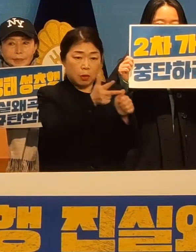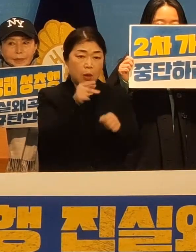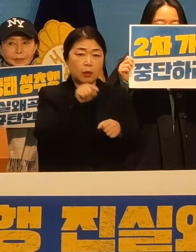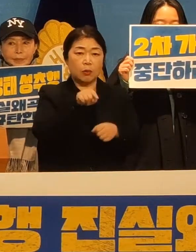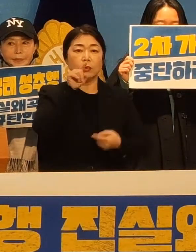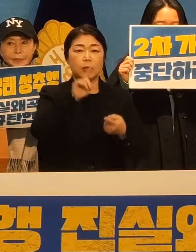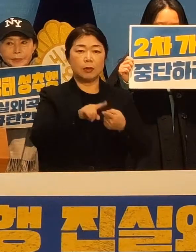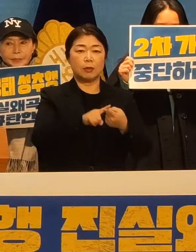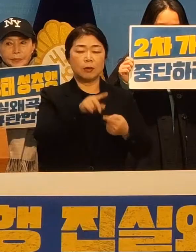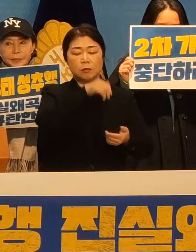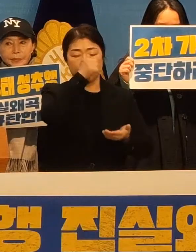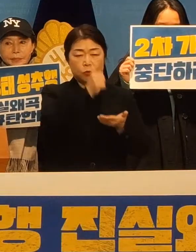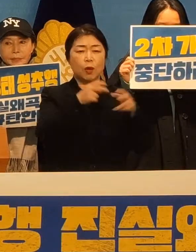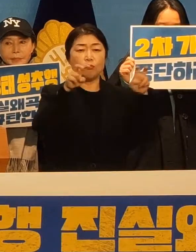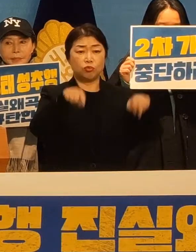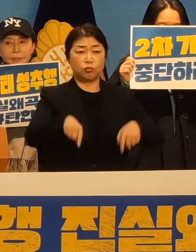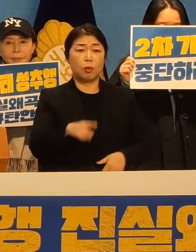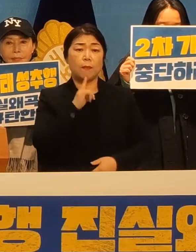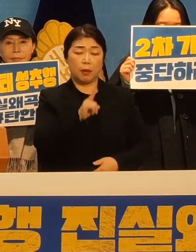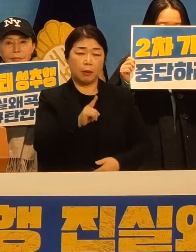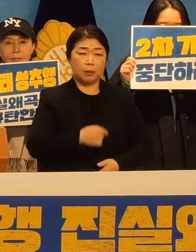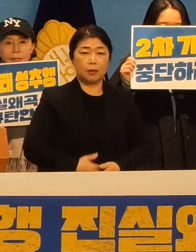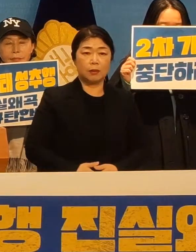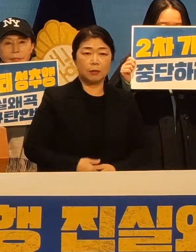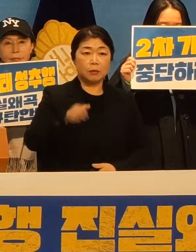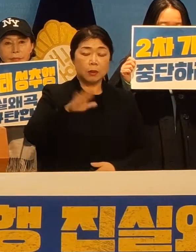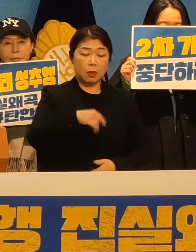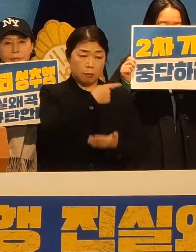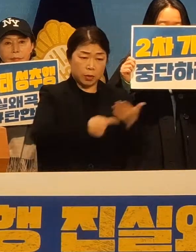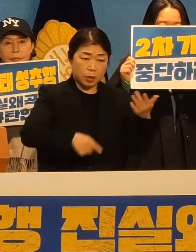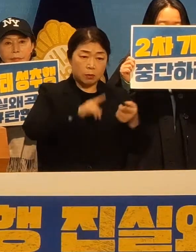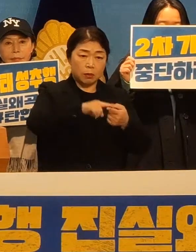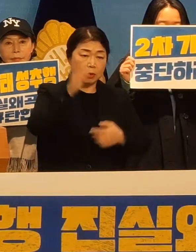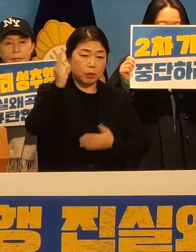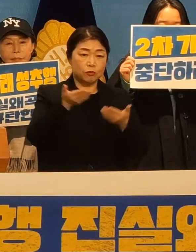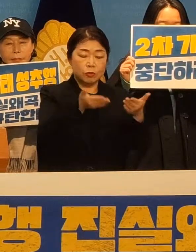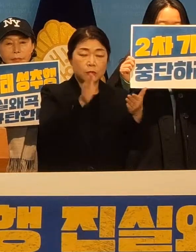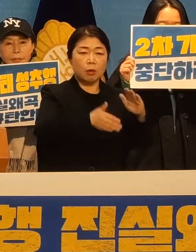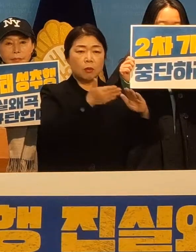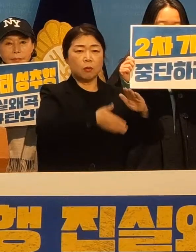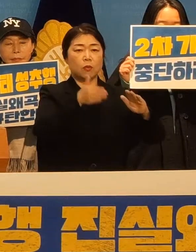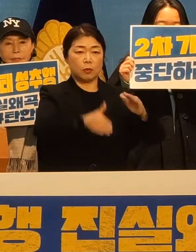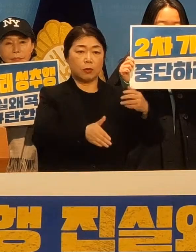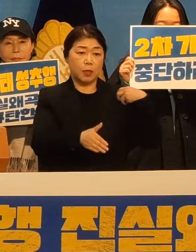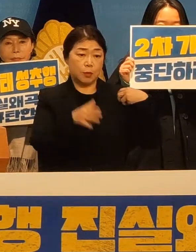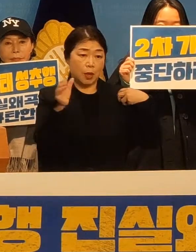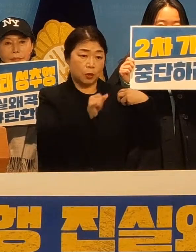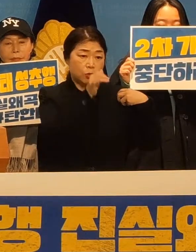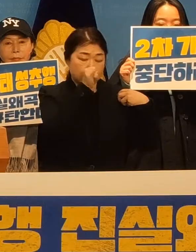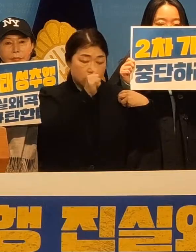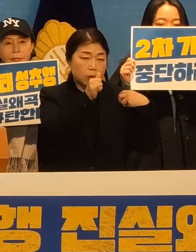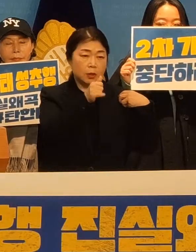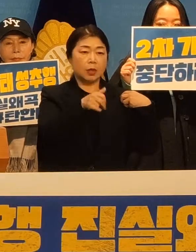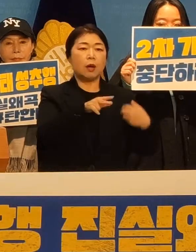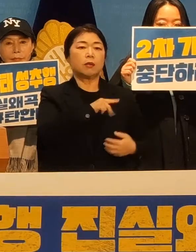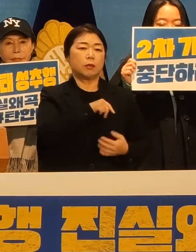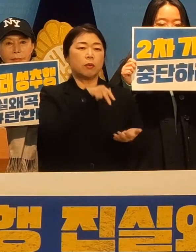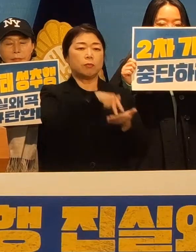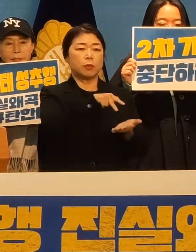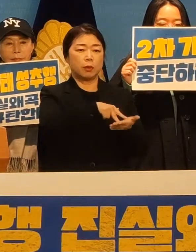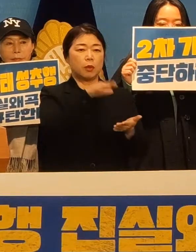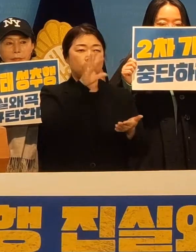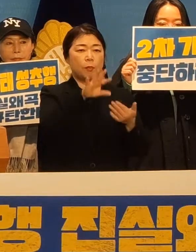있다. 이는 피해 호소를 희석시키고 공적 책임을 회피하는 전형적인